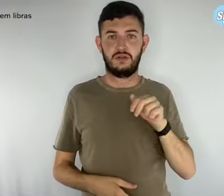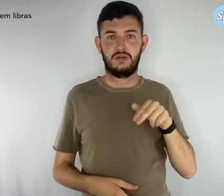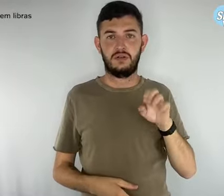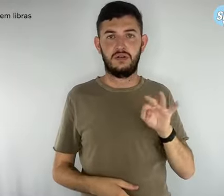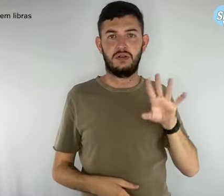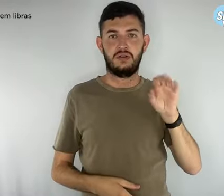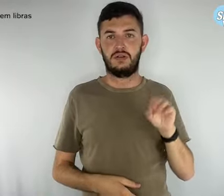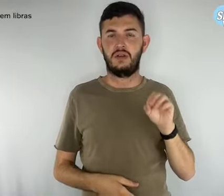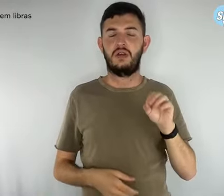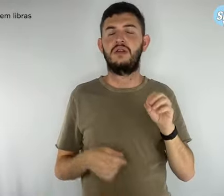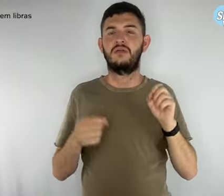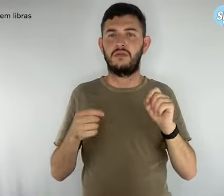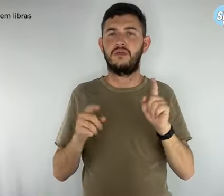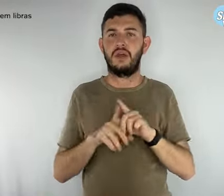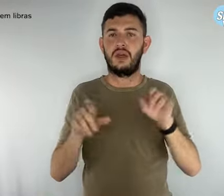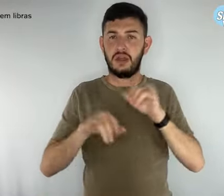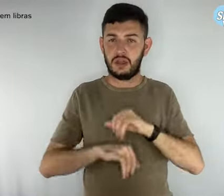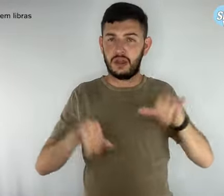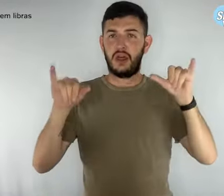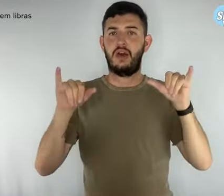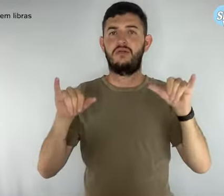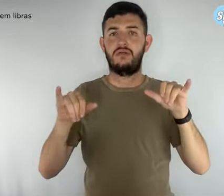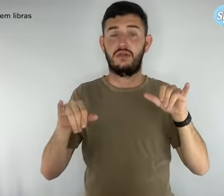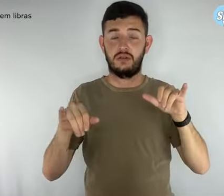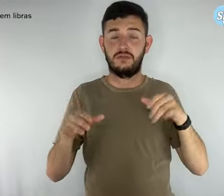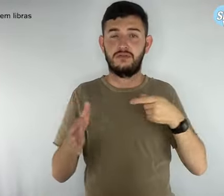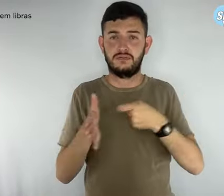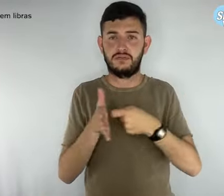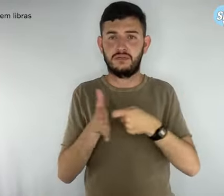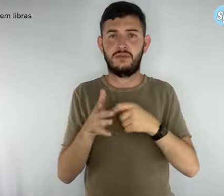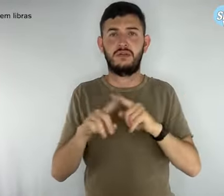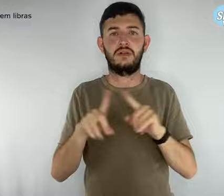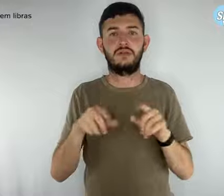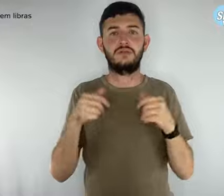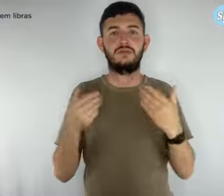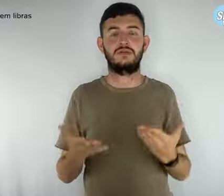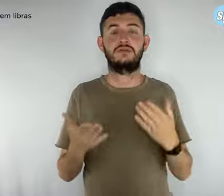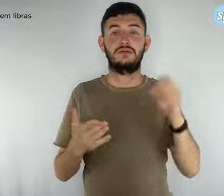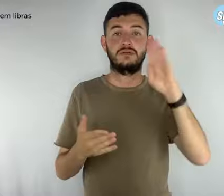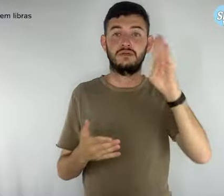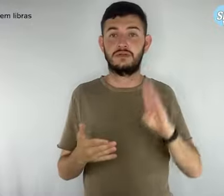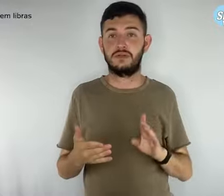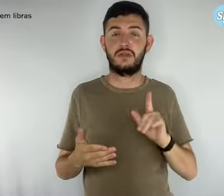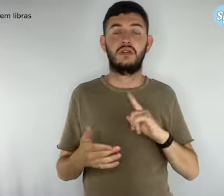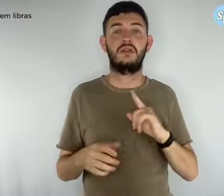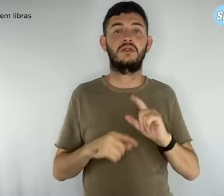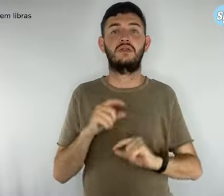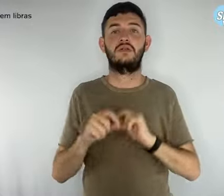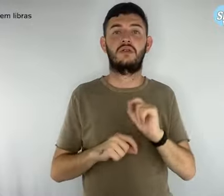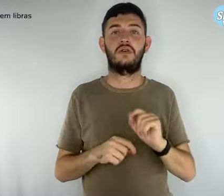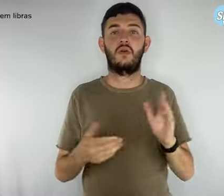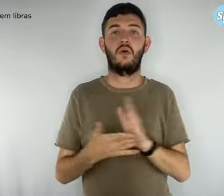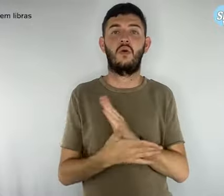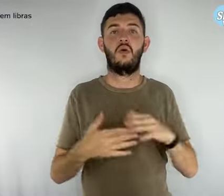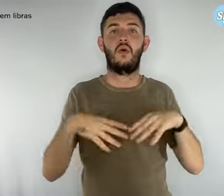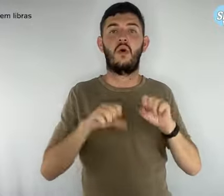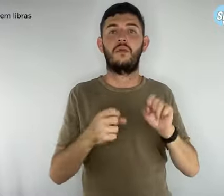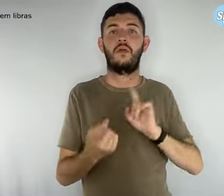vê diante de um golpe de Estado em que utilizaram a legislação vigente para destituir